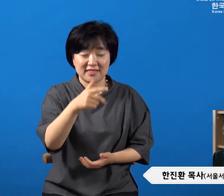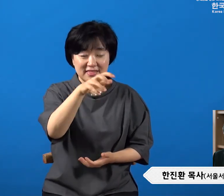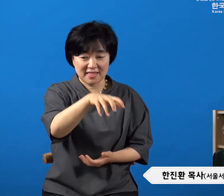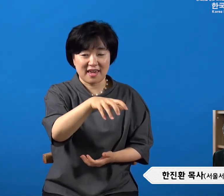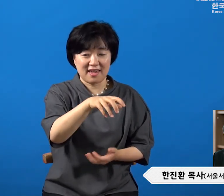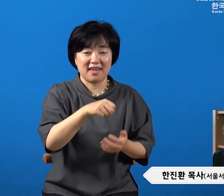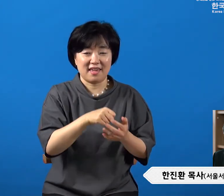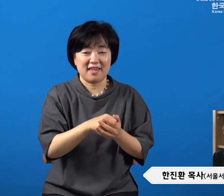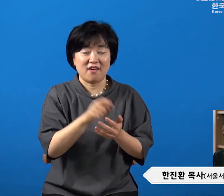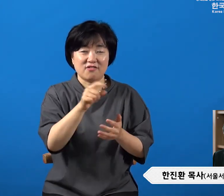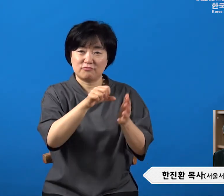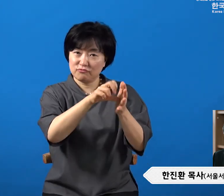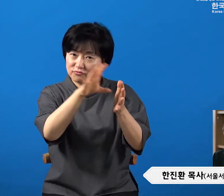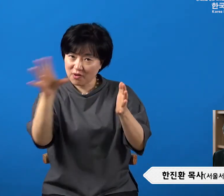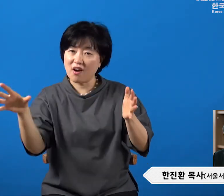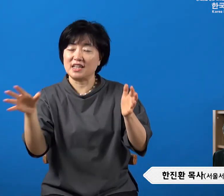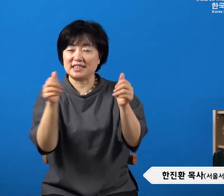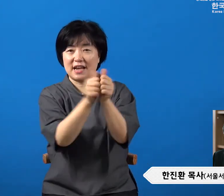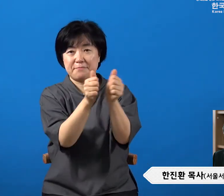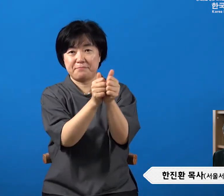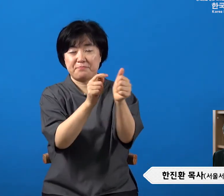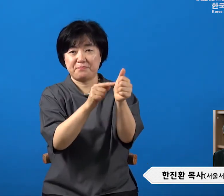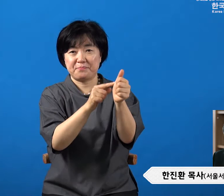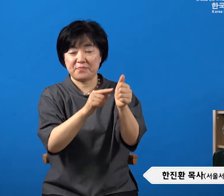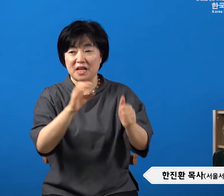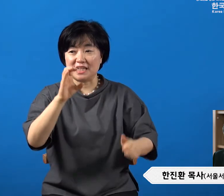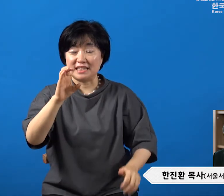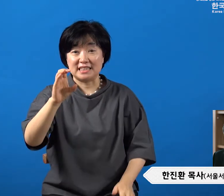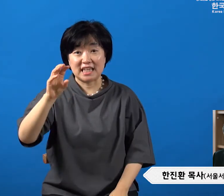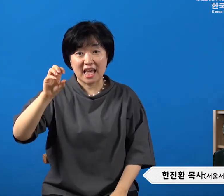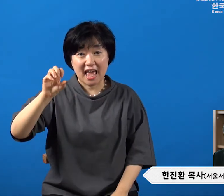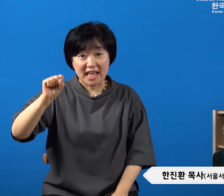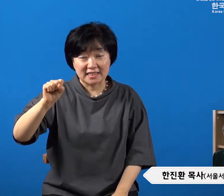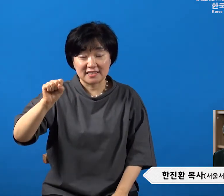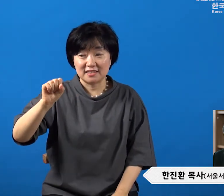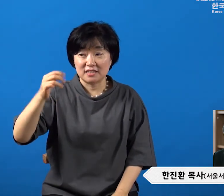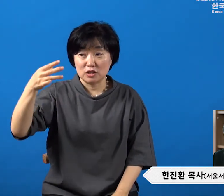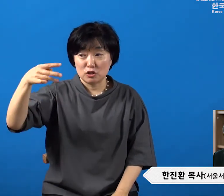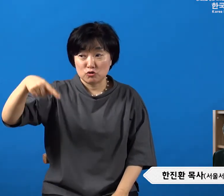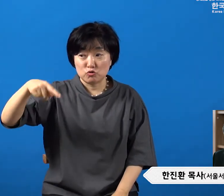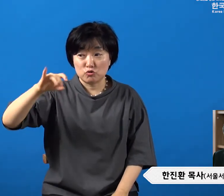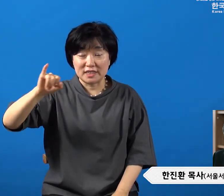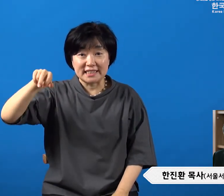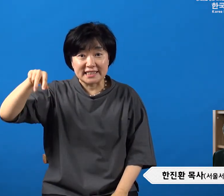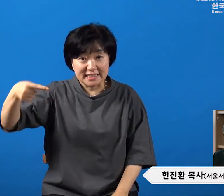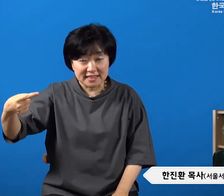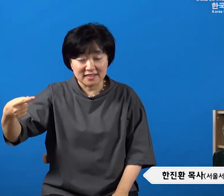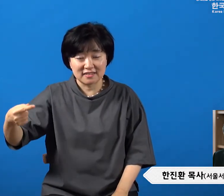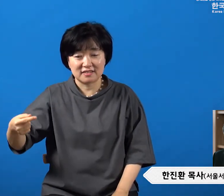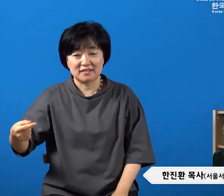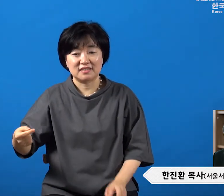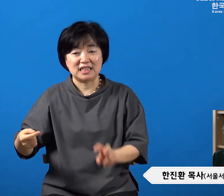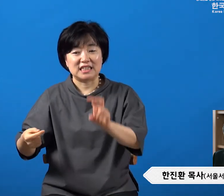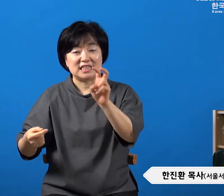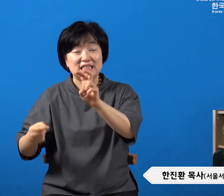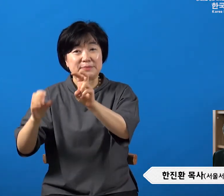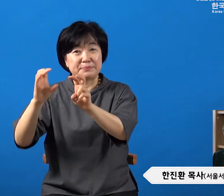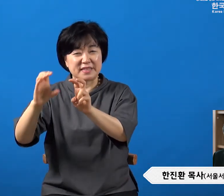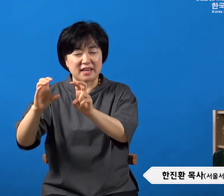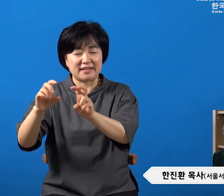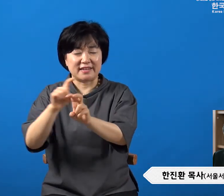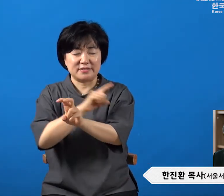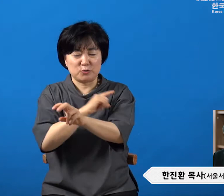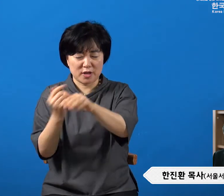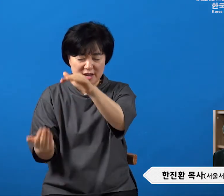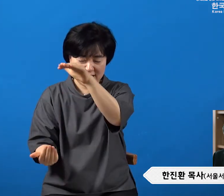C.S. 루이스라고 불립니다. C.S. 루이스가 누군지는 혹 아십니까? 20세기의